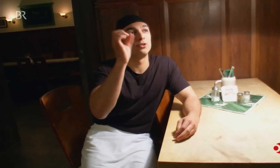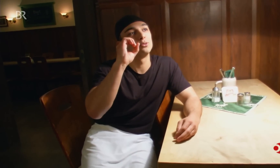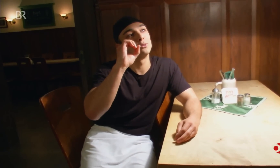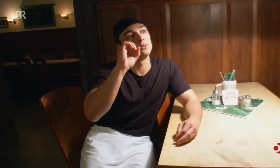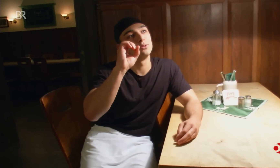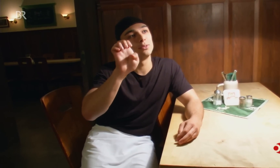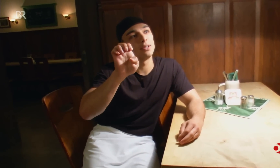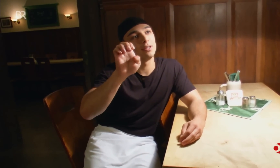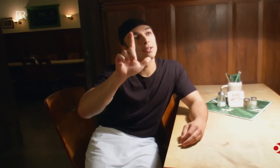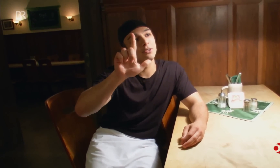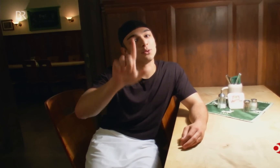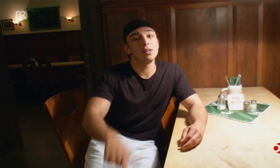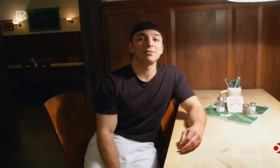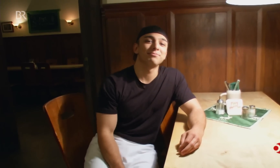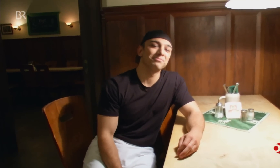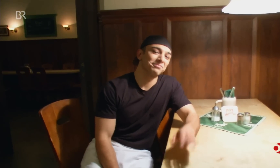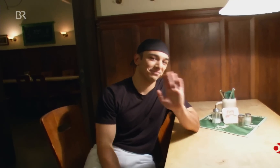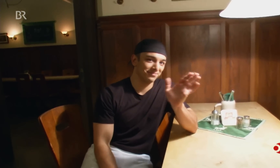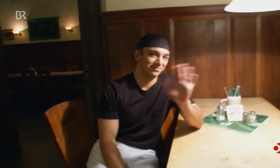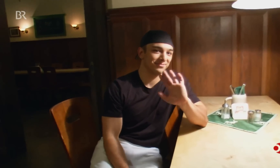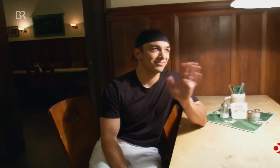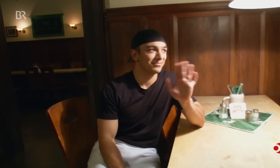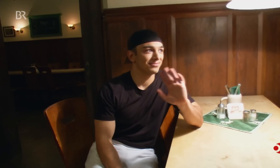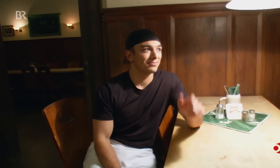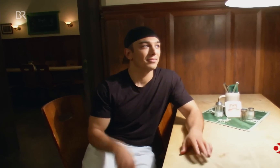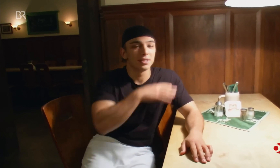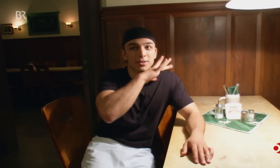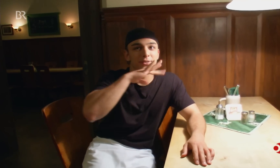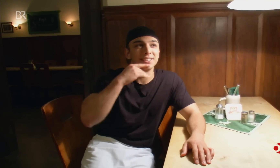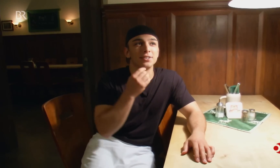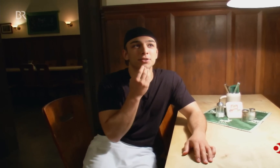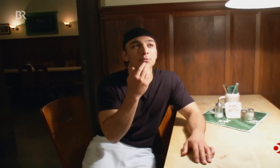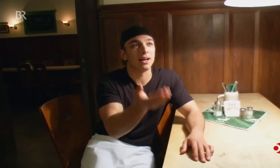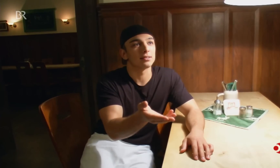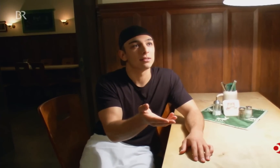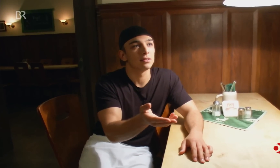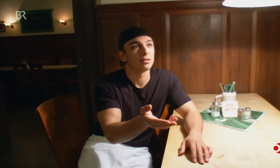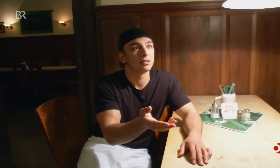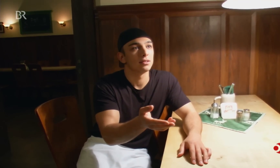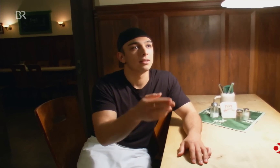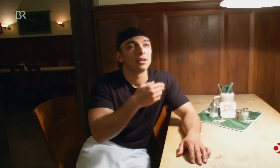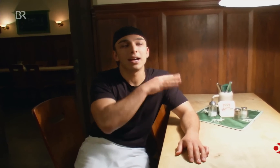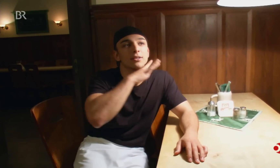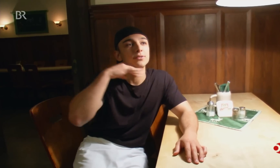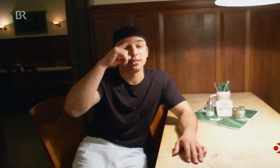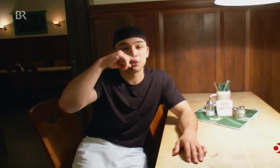Joel. Wow, Joel ist aber schön. viel Spaß. Ja. Gut. Dann viel